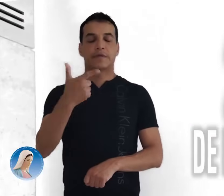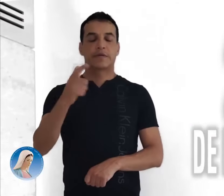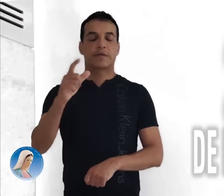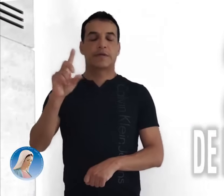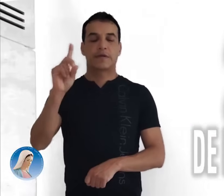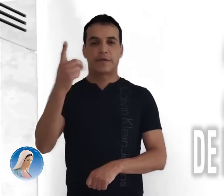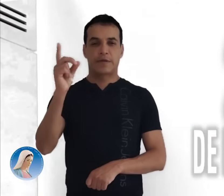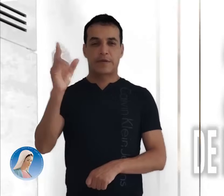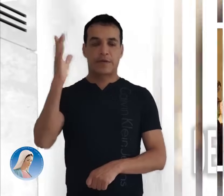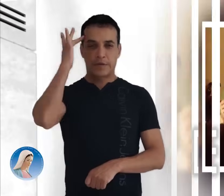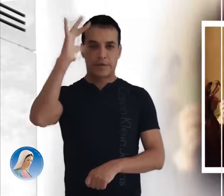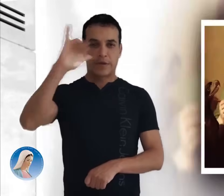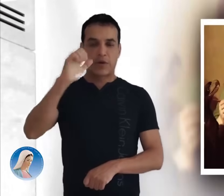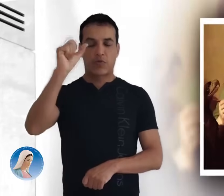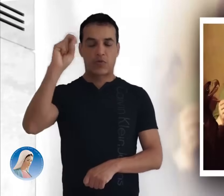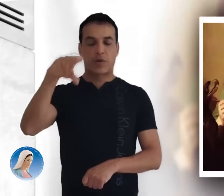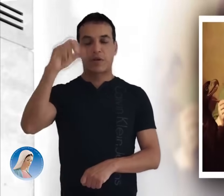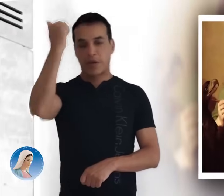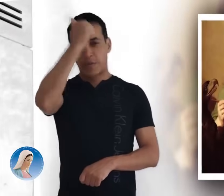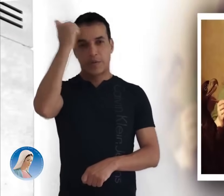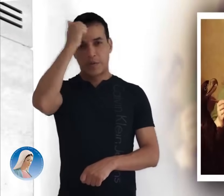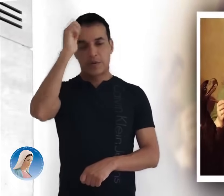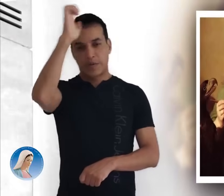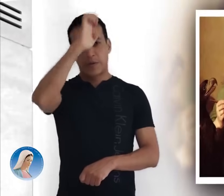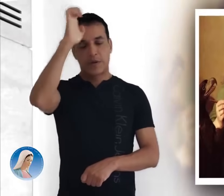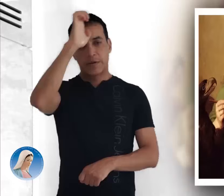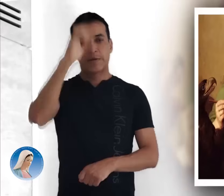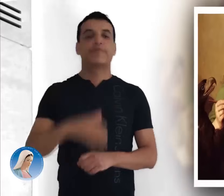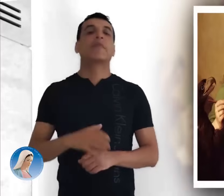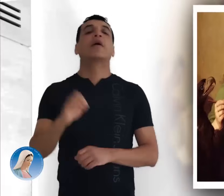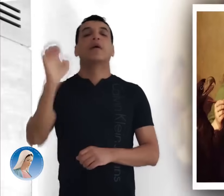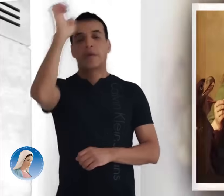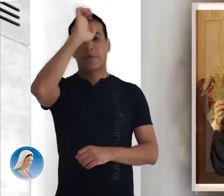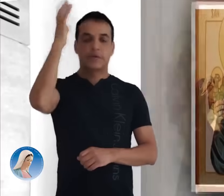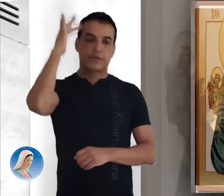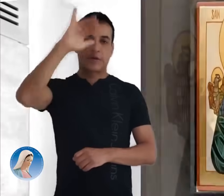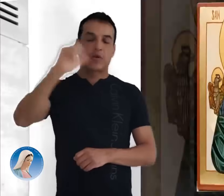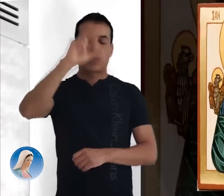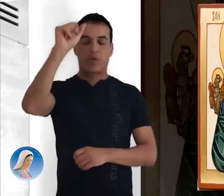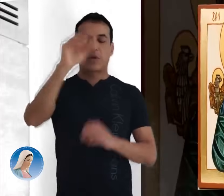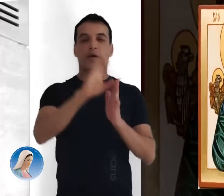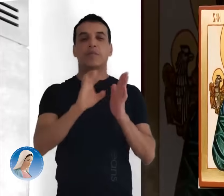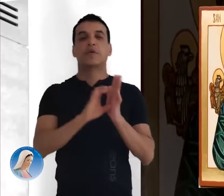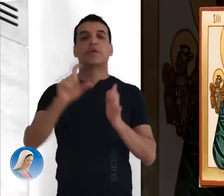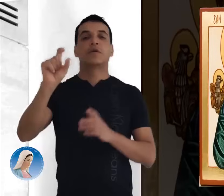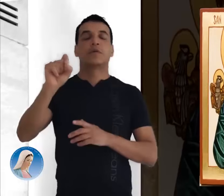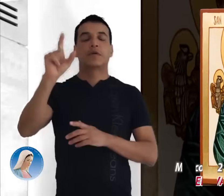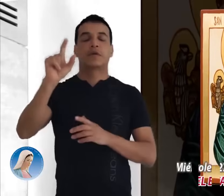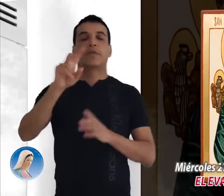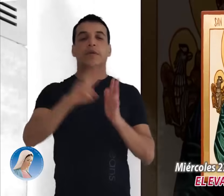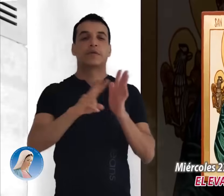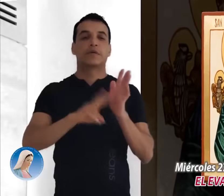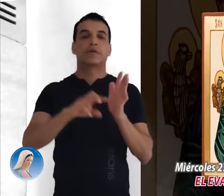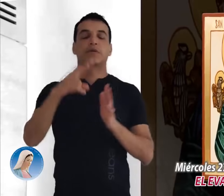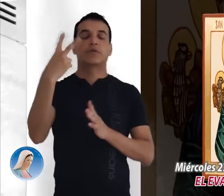...27 de diciembre... San Juan apóstol y evangelista. Evangelio de San Juan, capítulo 20, versículos